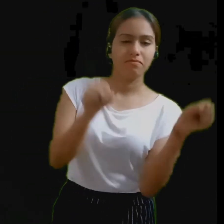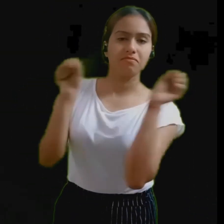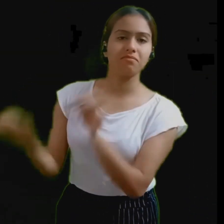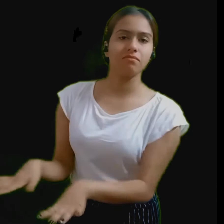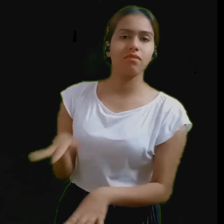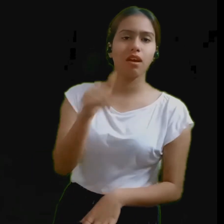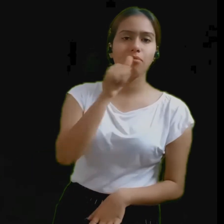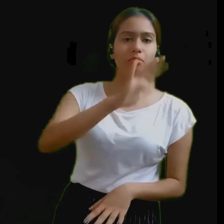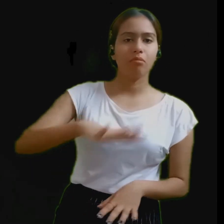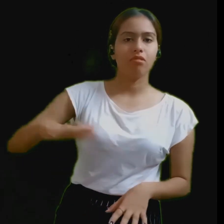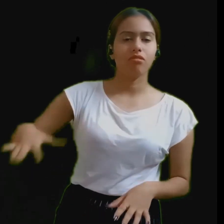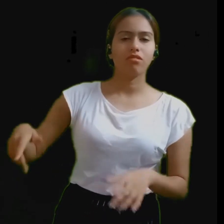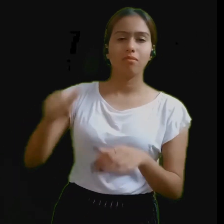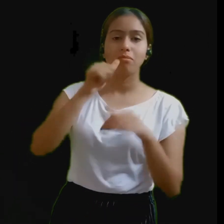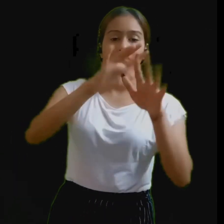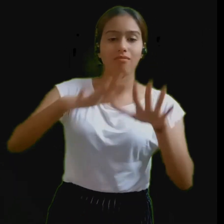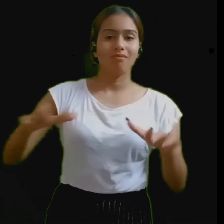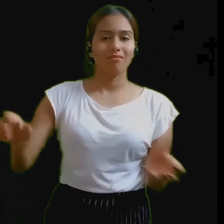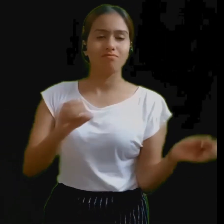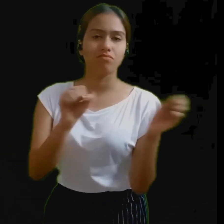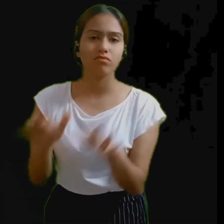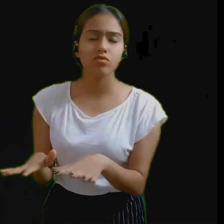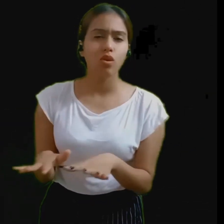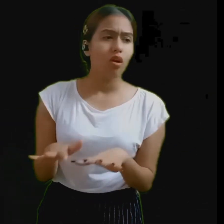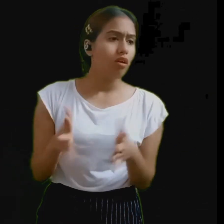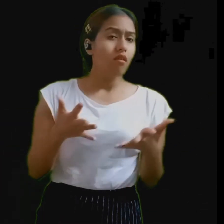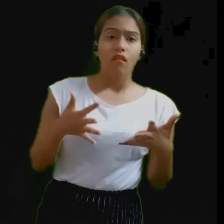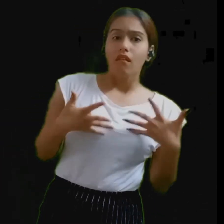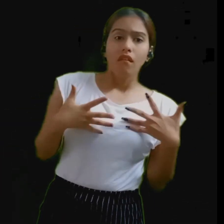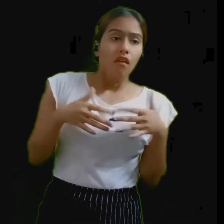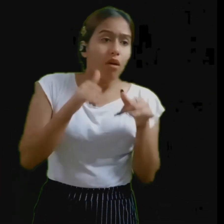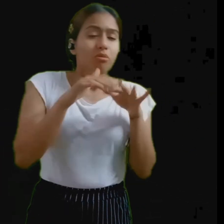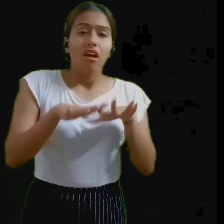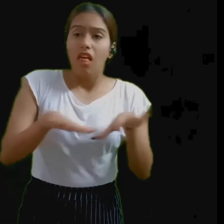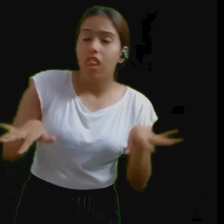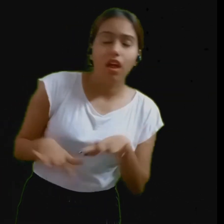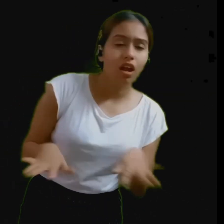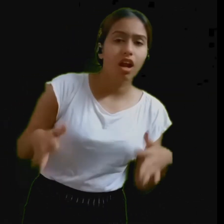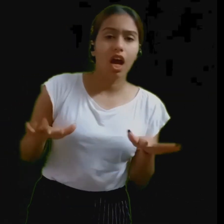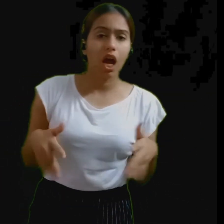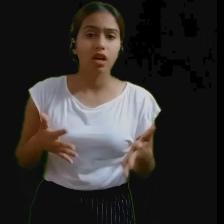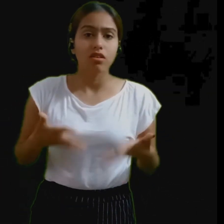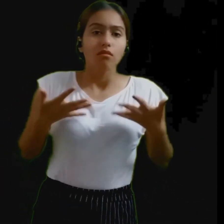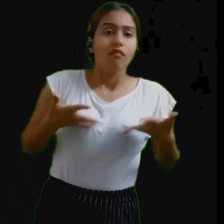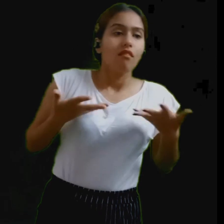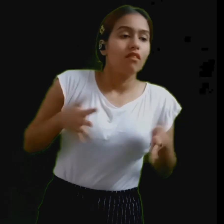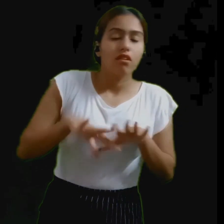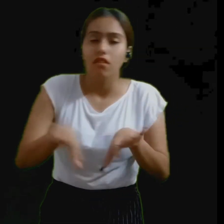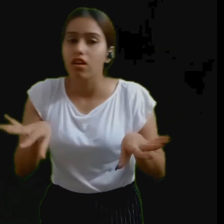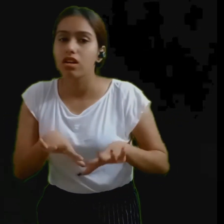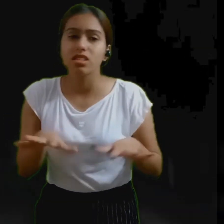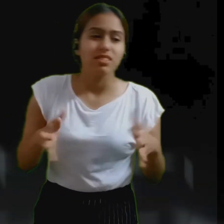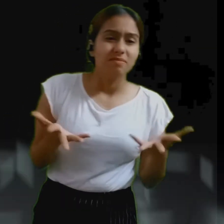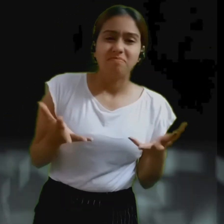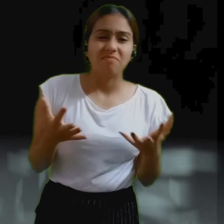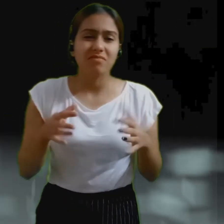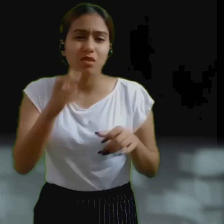में कुत्ता गिरा वैसे ही उसकी जान पर बनाई। वो समझ नहीं पाया क्या करे। वो मतलब तड़पता हुआ, तैरता हुआ आकर के नाव को पकड़ लिया